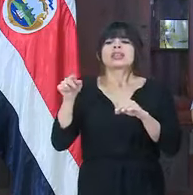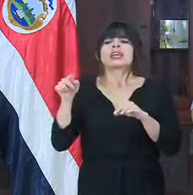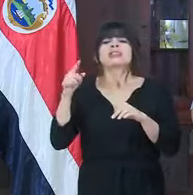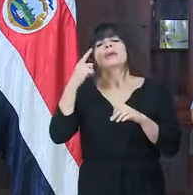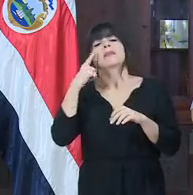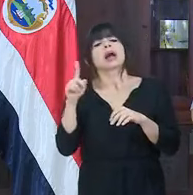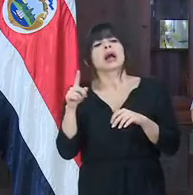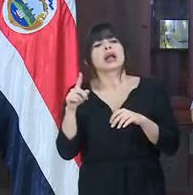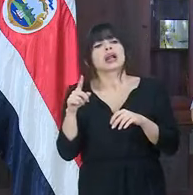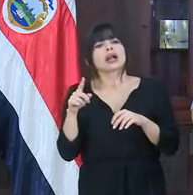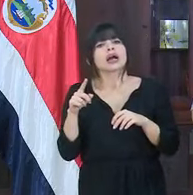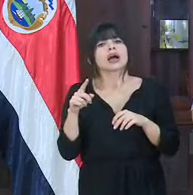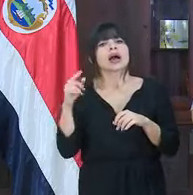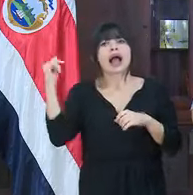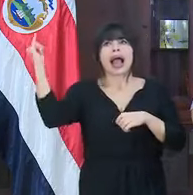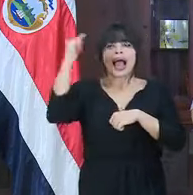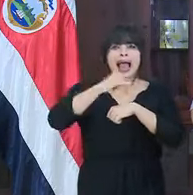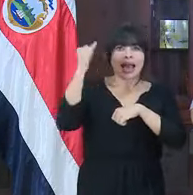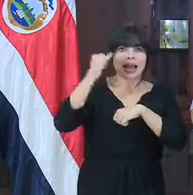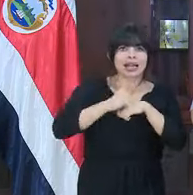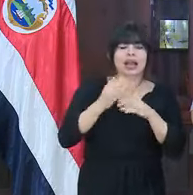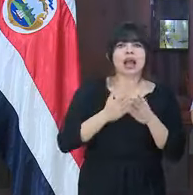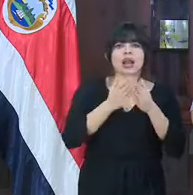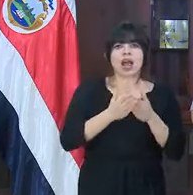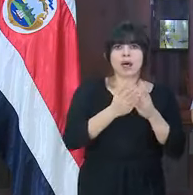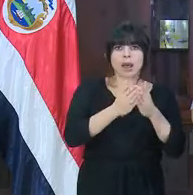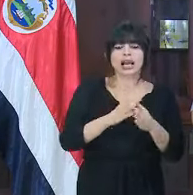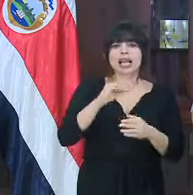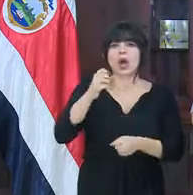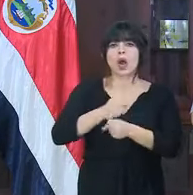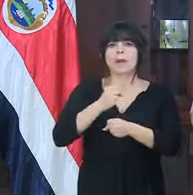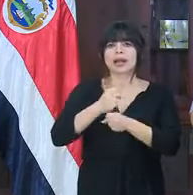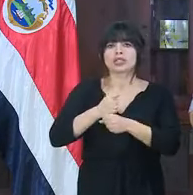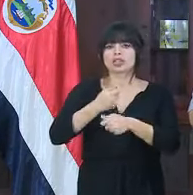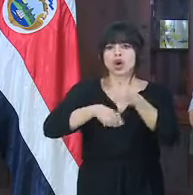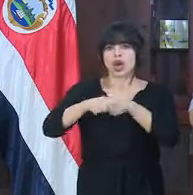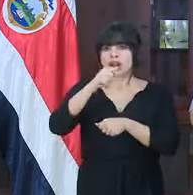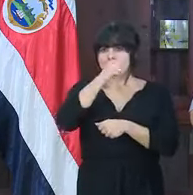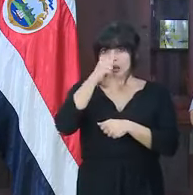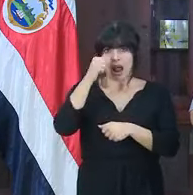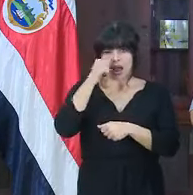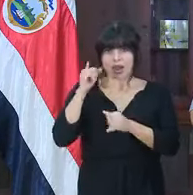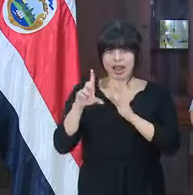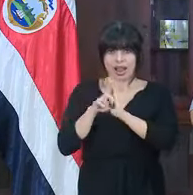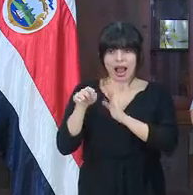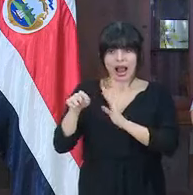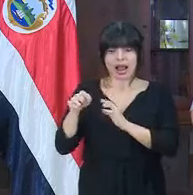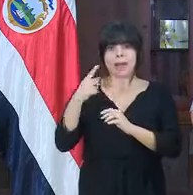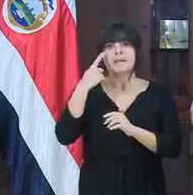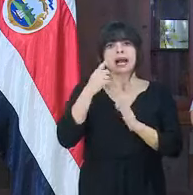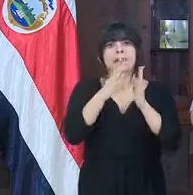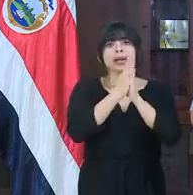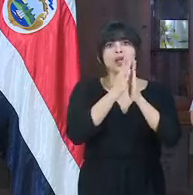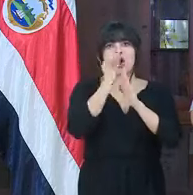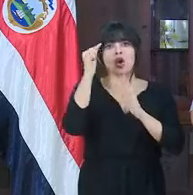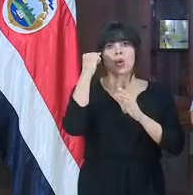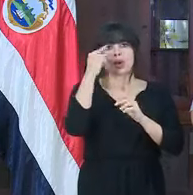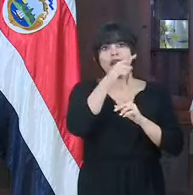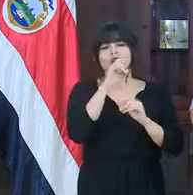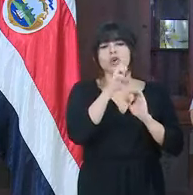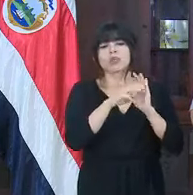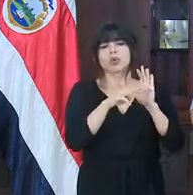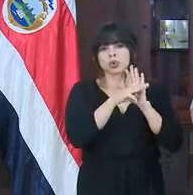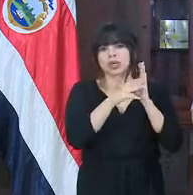para la aérea, para la naval y para operaciones de narcotráfico, para hacer unas peticiones al gobierno, unas